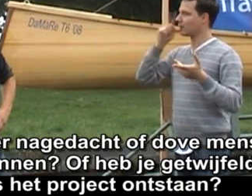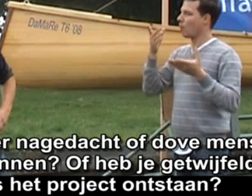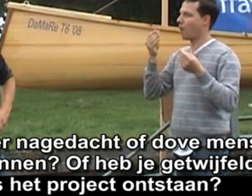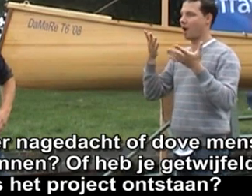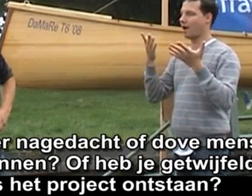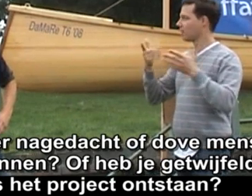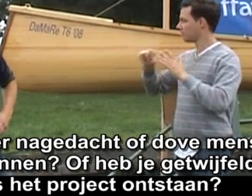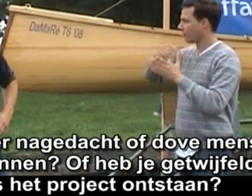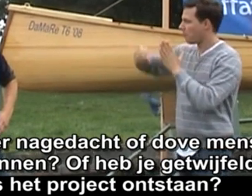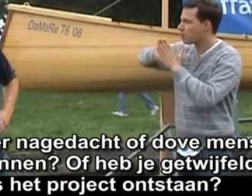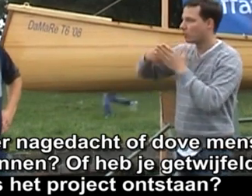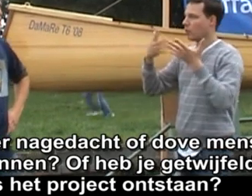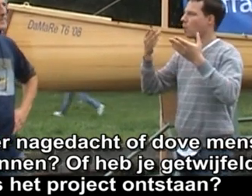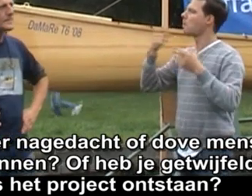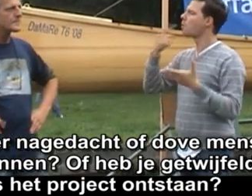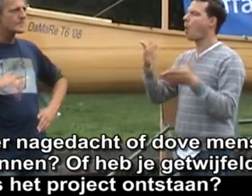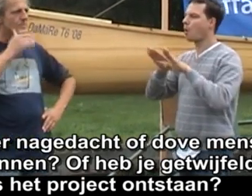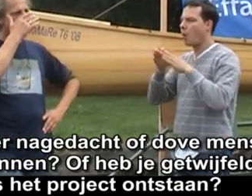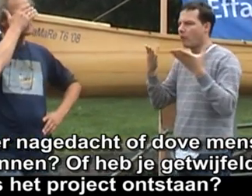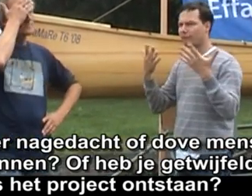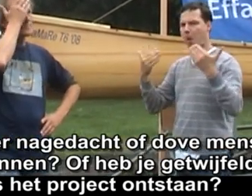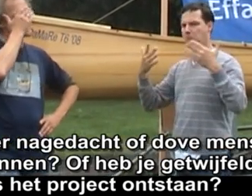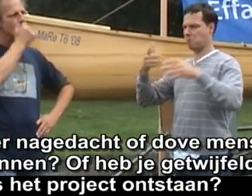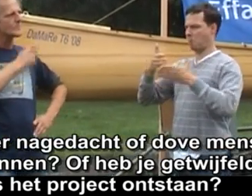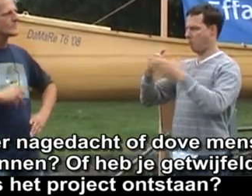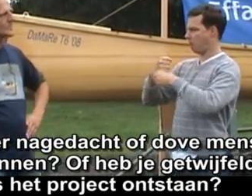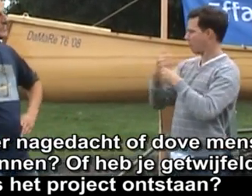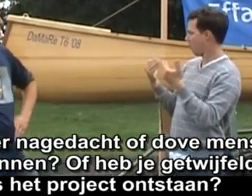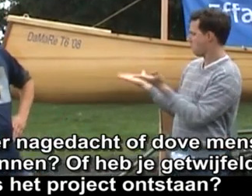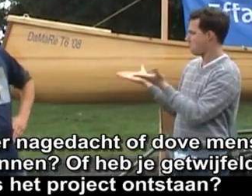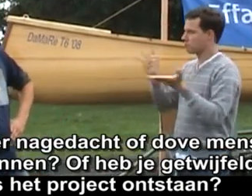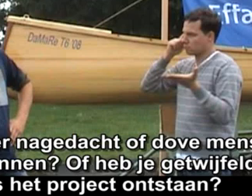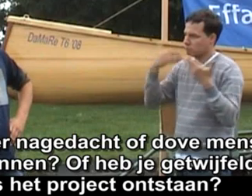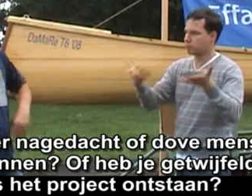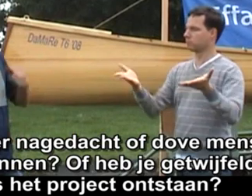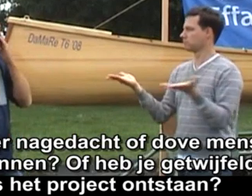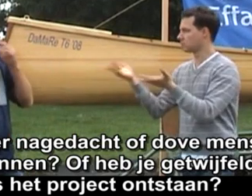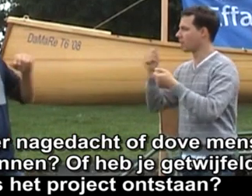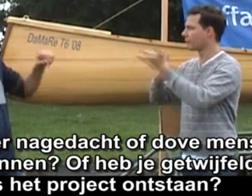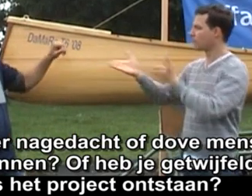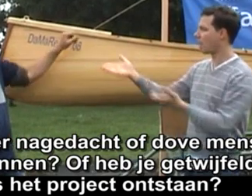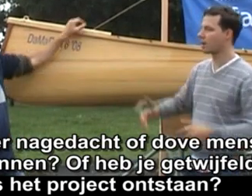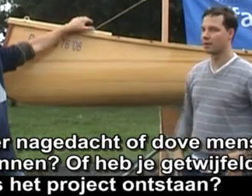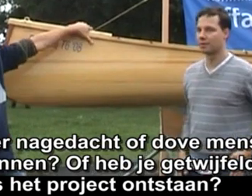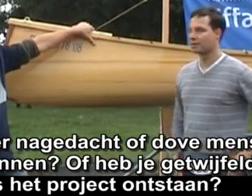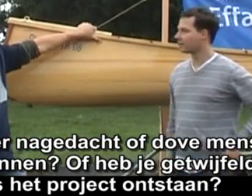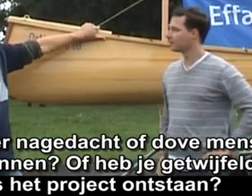getwijfeld? Of hoe heb je dat eigenlijk, hoe is het project ontstaan? Hoe kom je eigenlijk erbij om een boot te